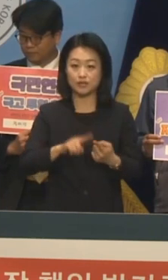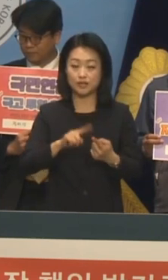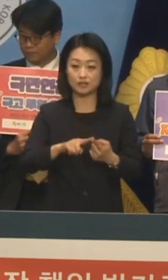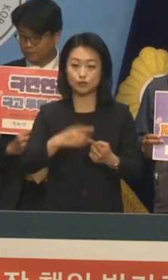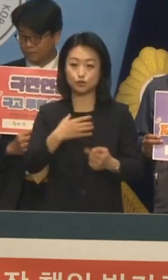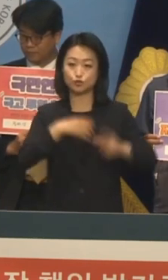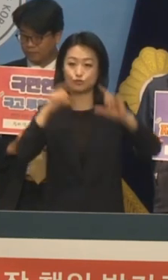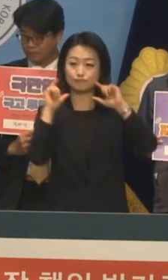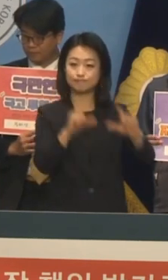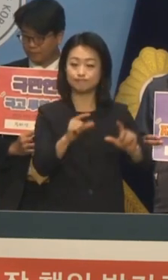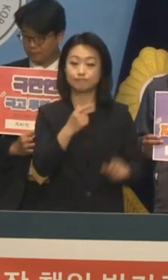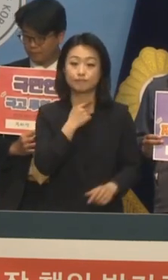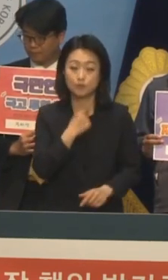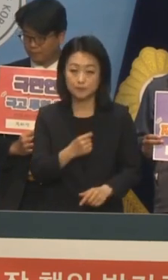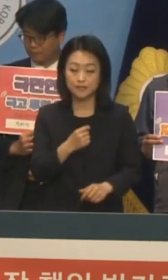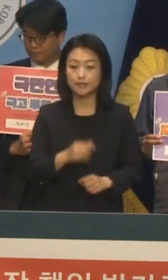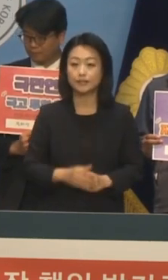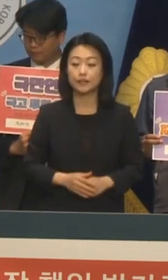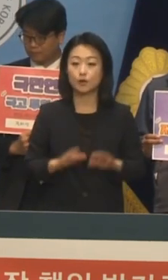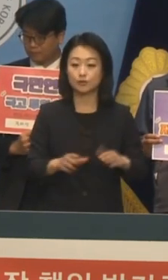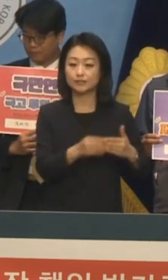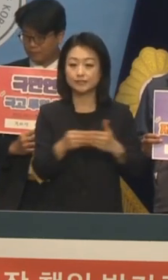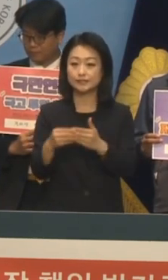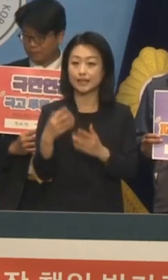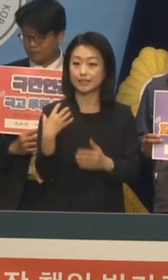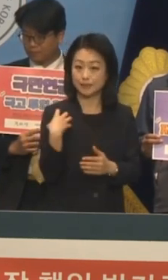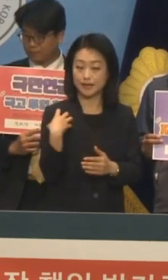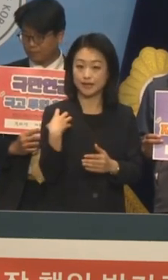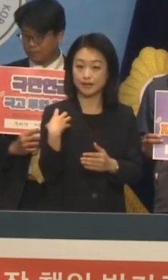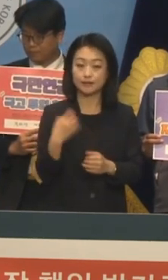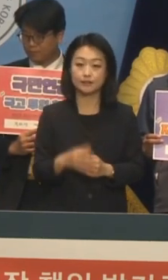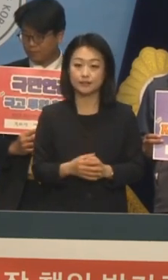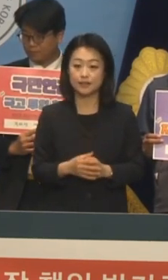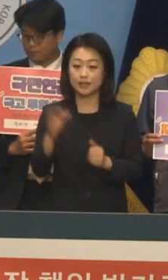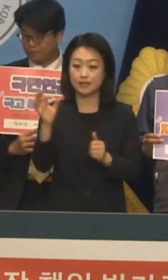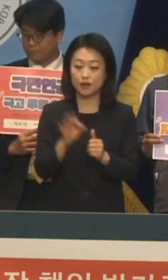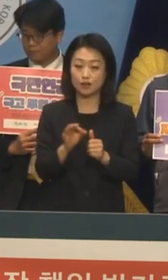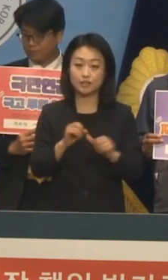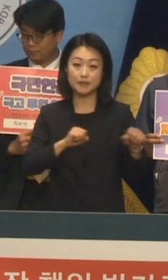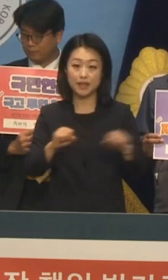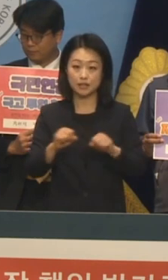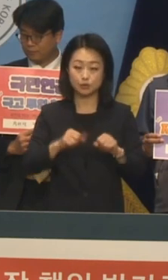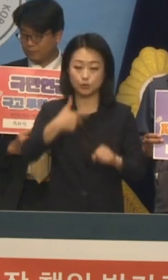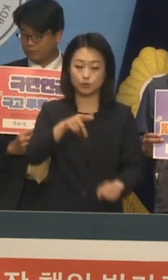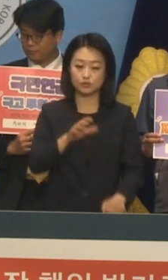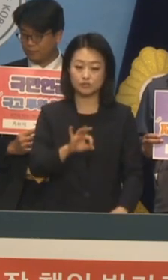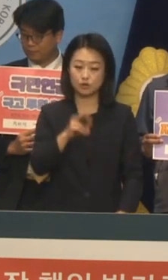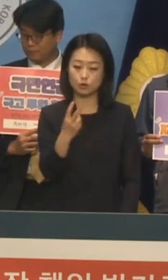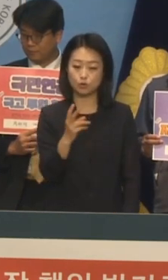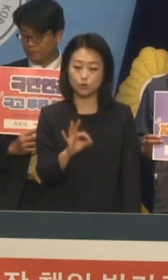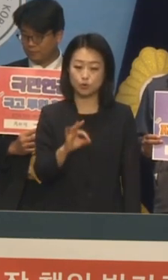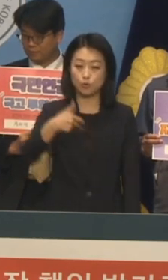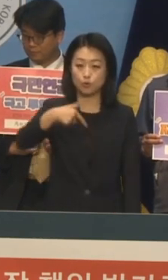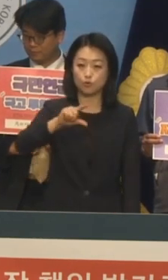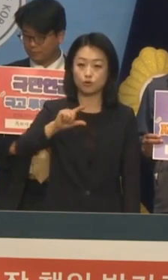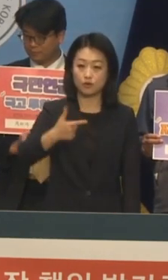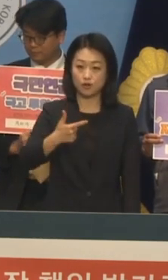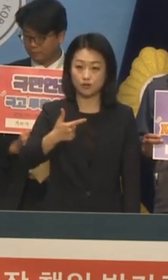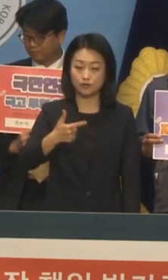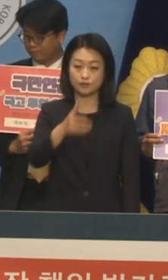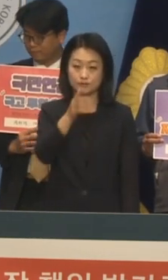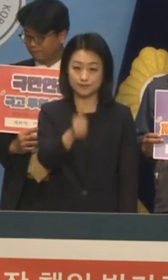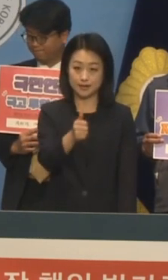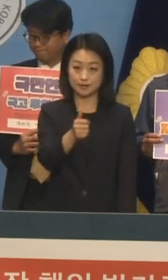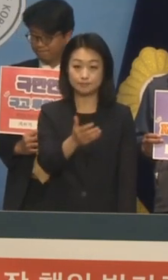하겠습니다. 오늘 진행을 맡아주신 연금행동 정용건 공동집행위원장님을